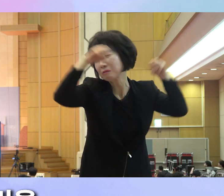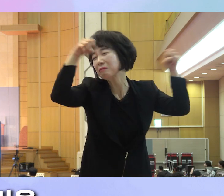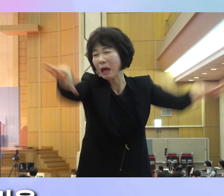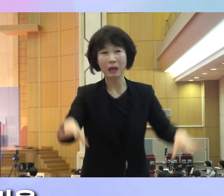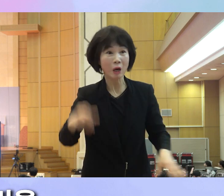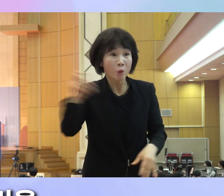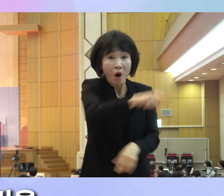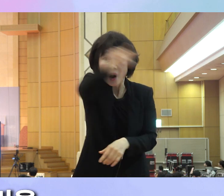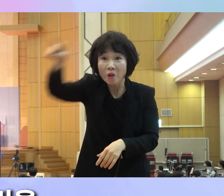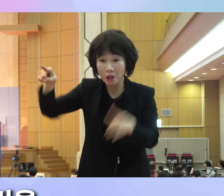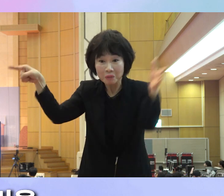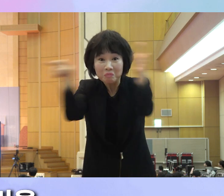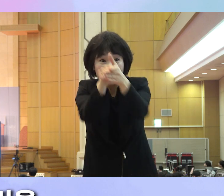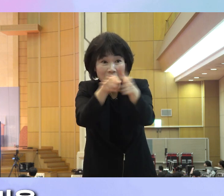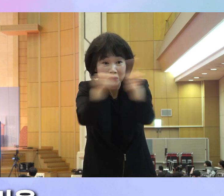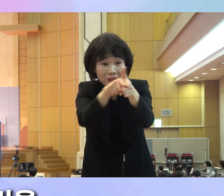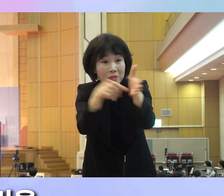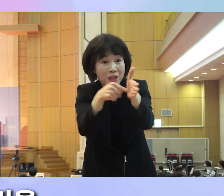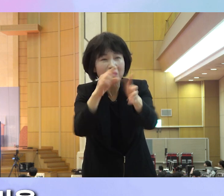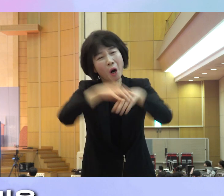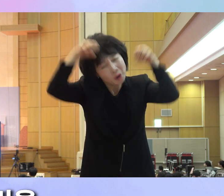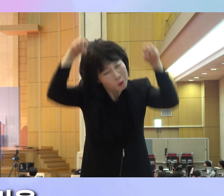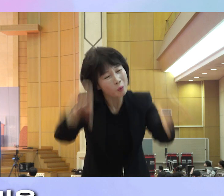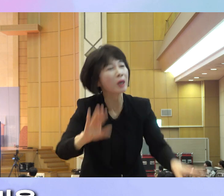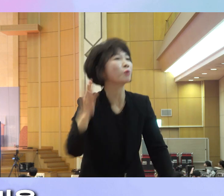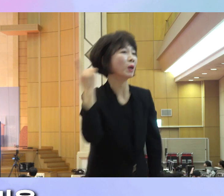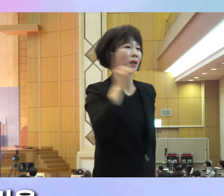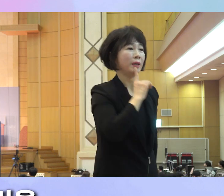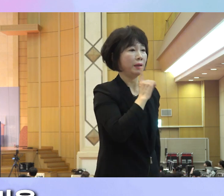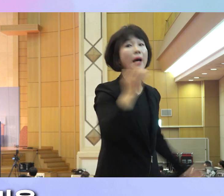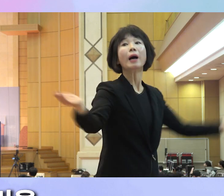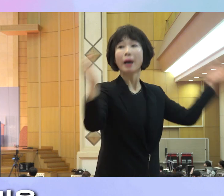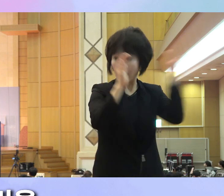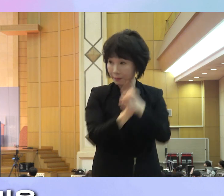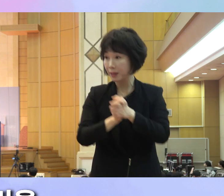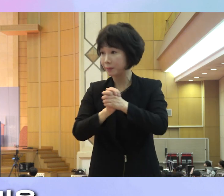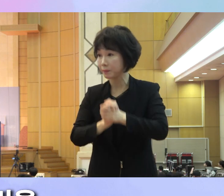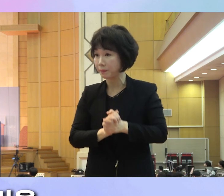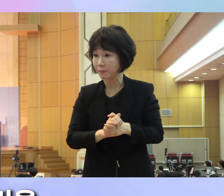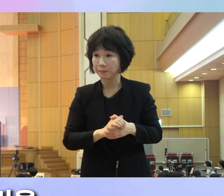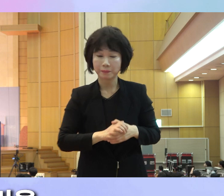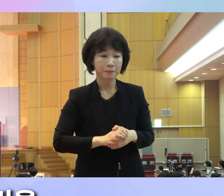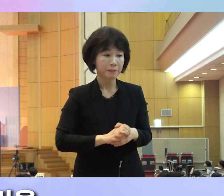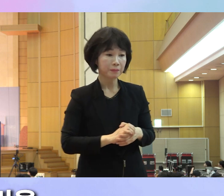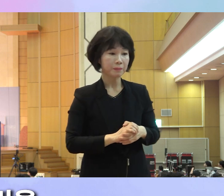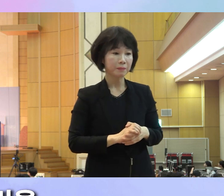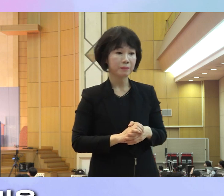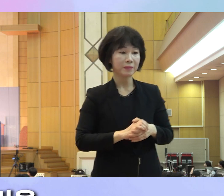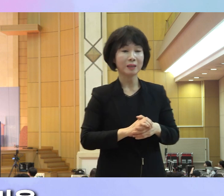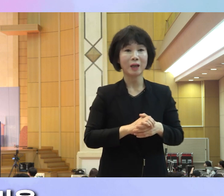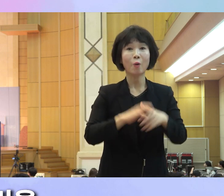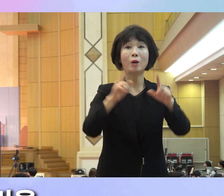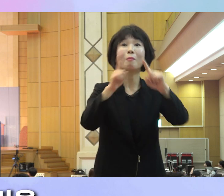또 너희 믿음도 헛것이며. 아멘. 부활과 믿음이라고 하는